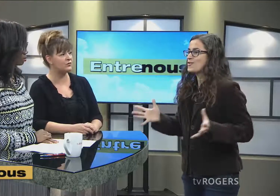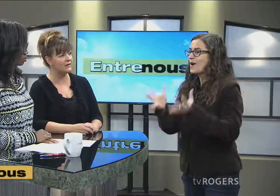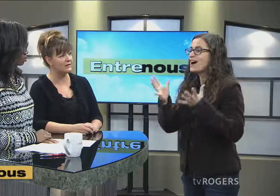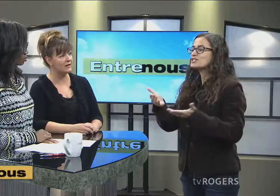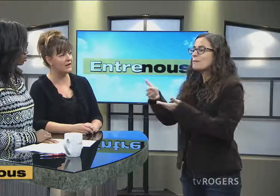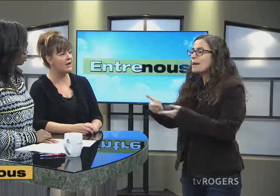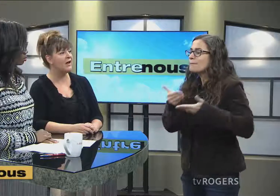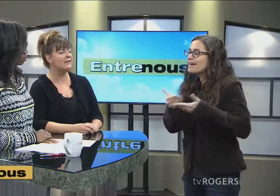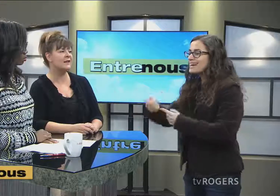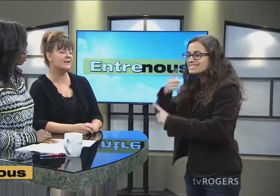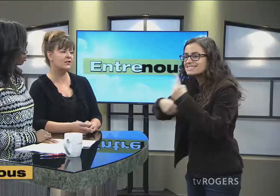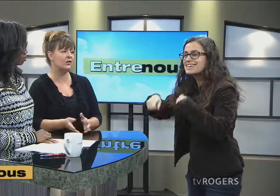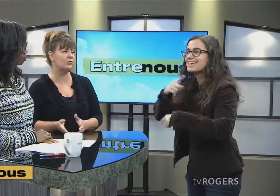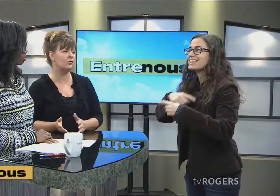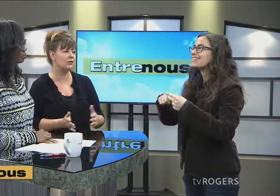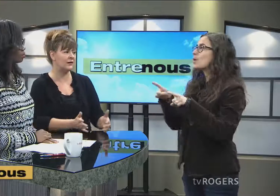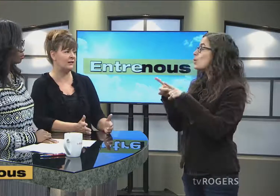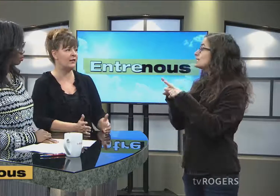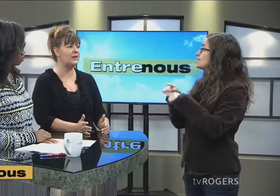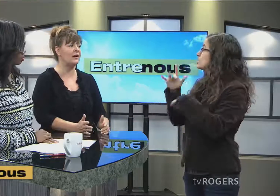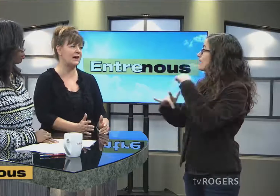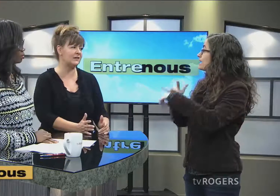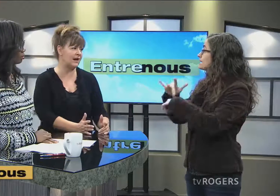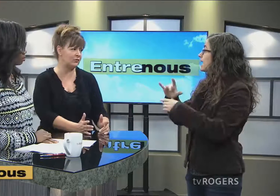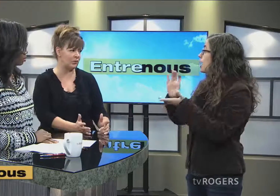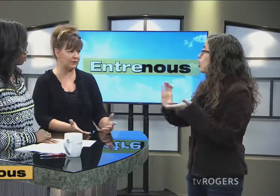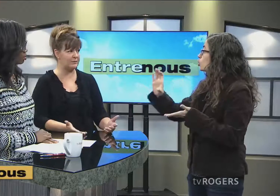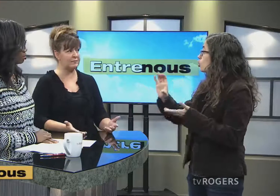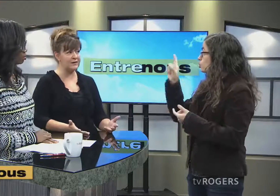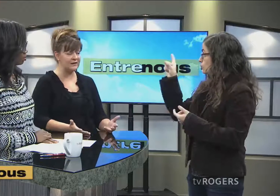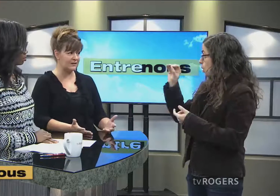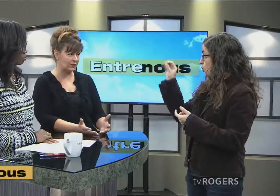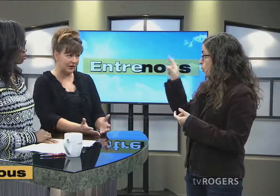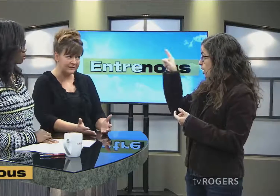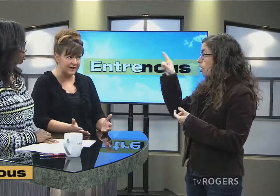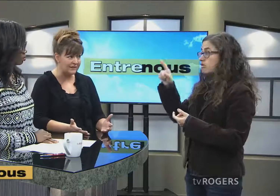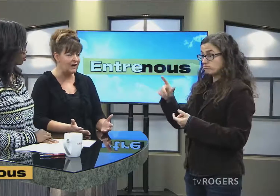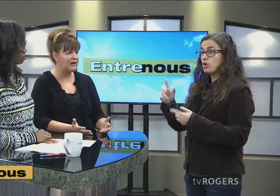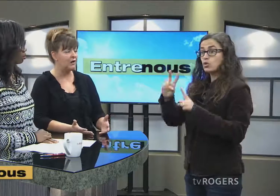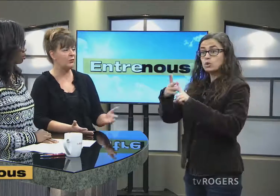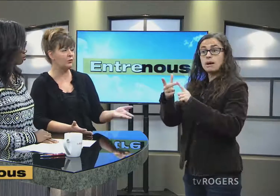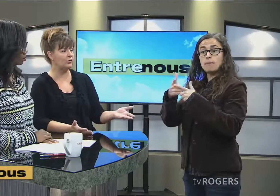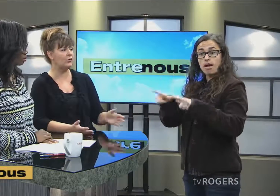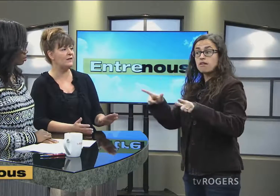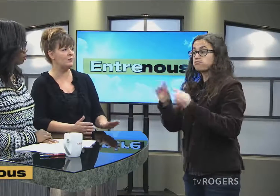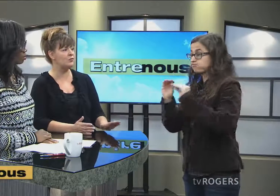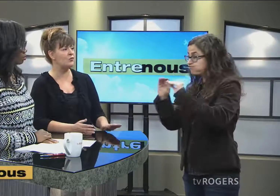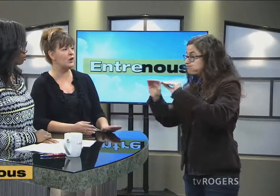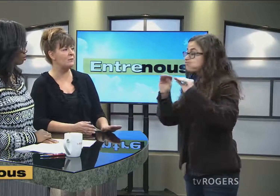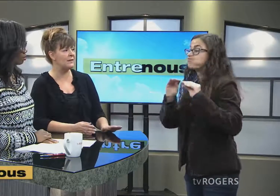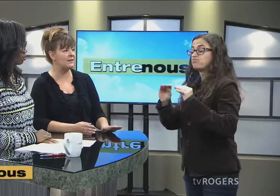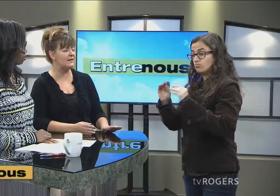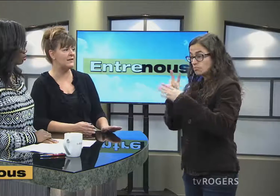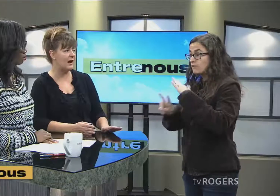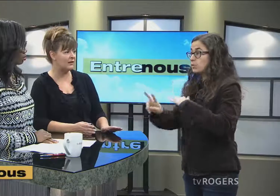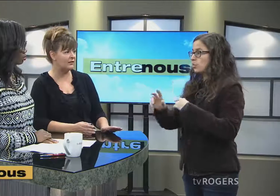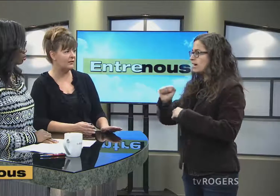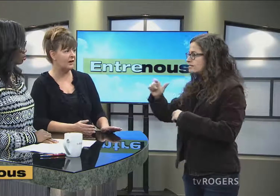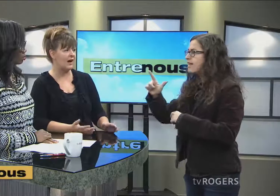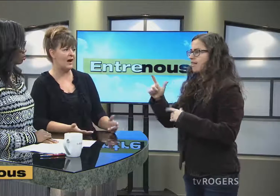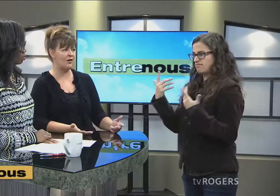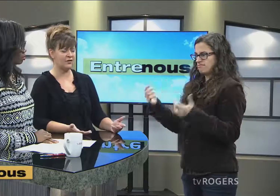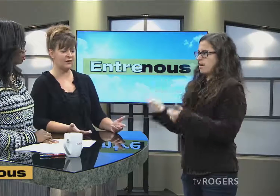moins utilisée. Tandis que de l'autre côté, les familles entendantes ont des bébés qui sont entendants, puis on utilise beaucoup le baby